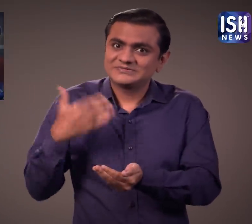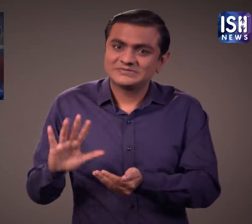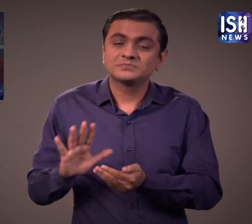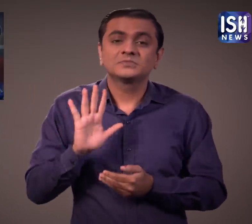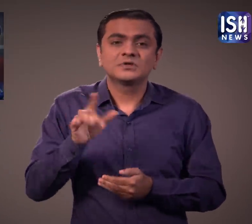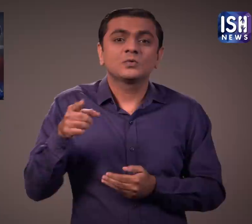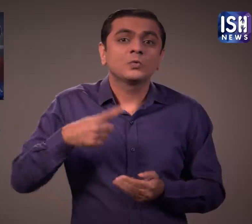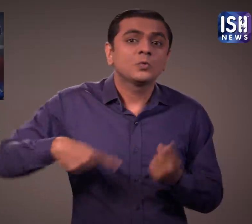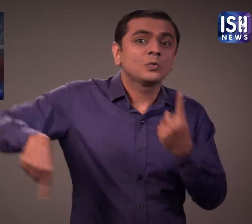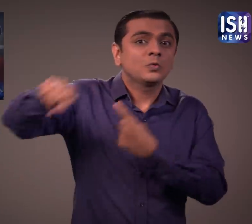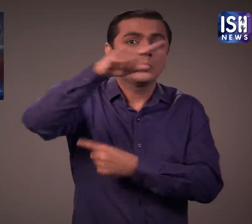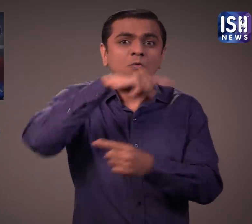सम्मान करें